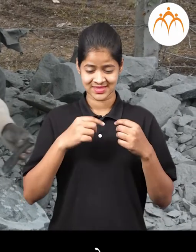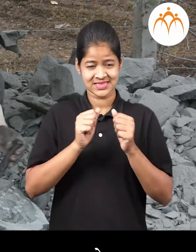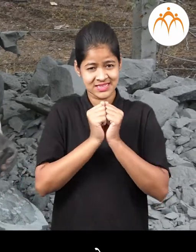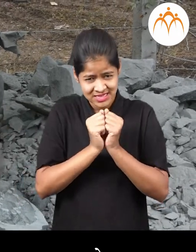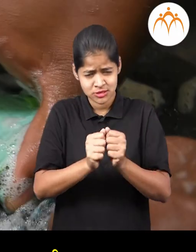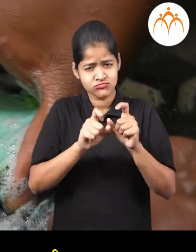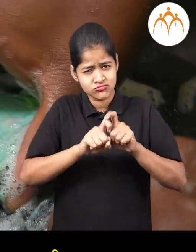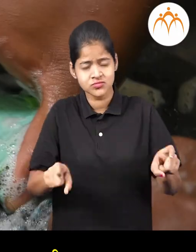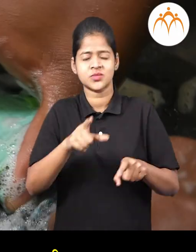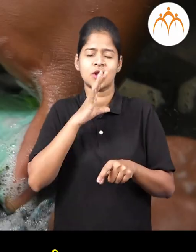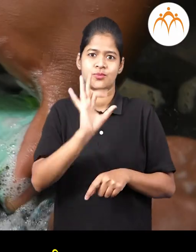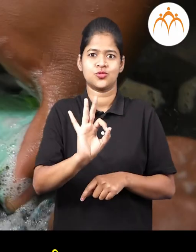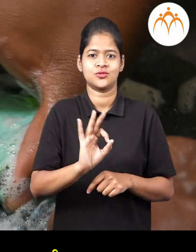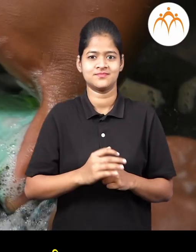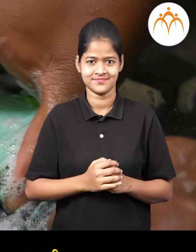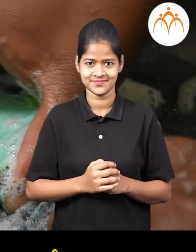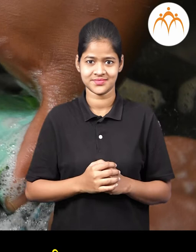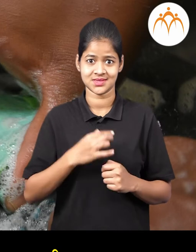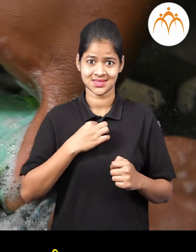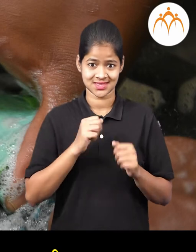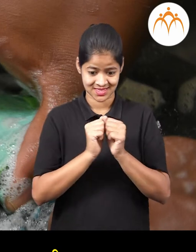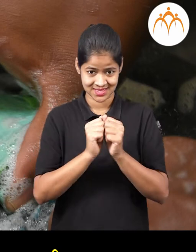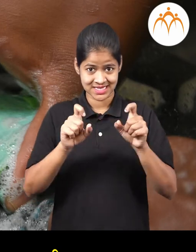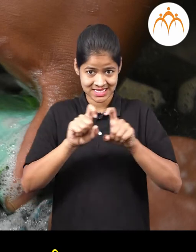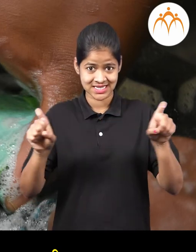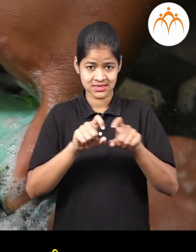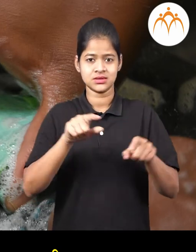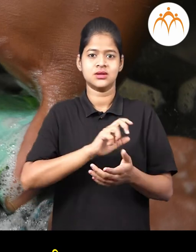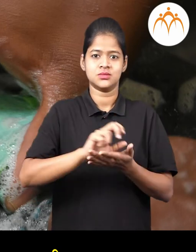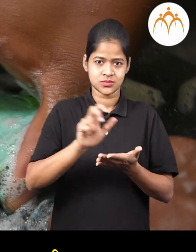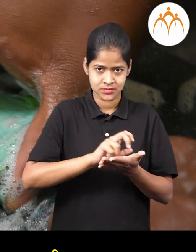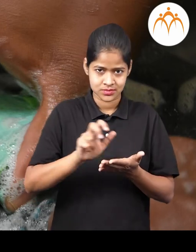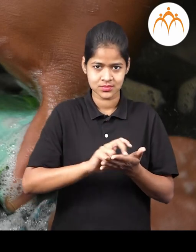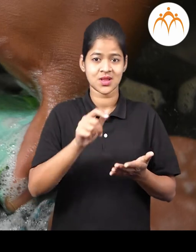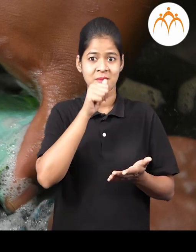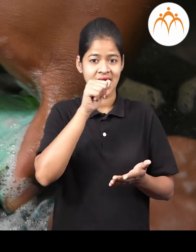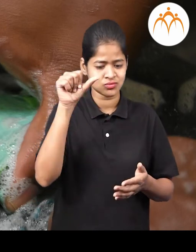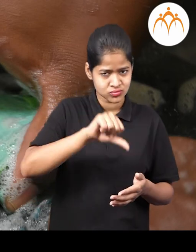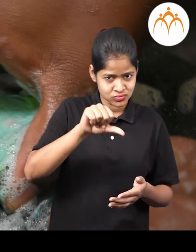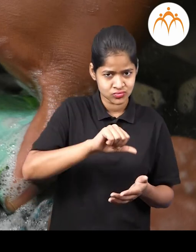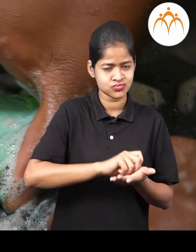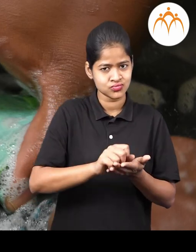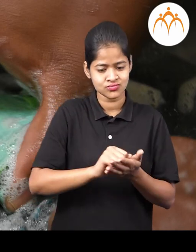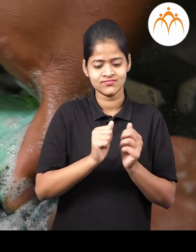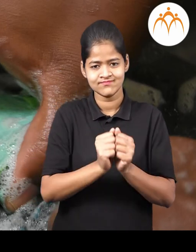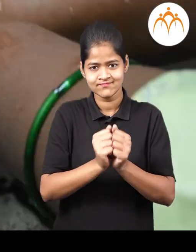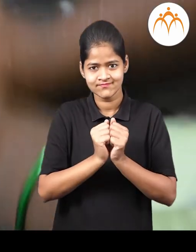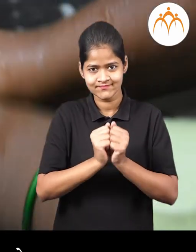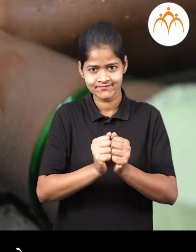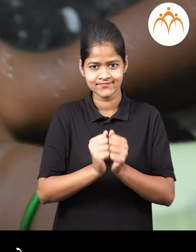कपड़ये स्वच्छ करणा सथी साबन वो पाणी वापरून ते नीट दुआवे लागता